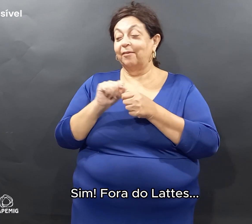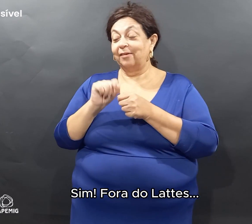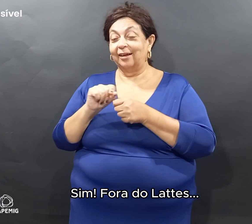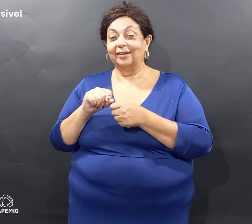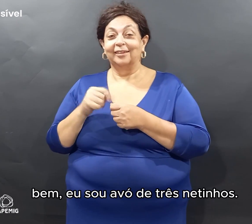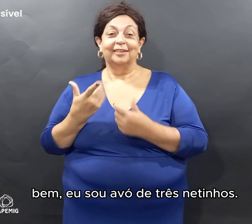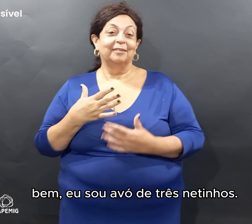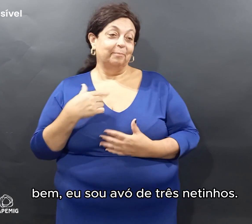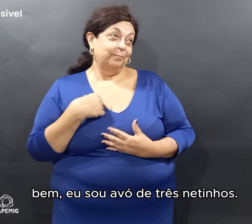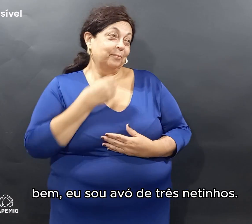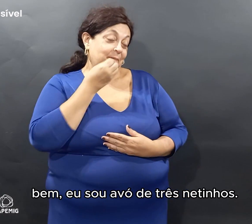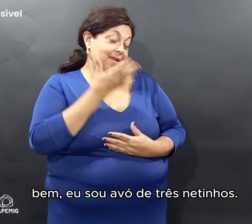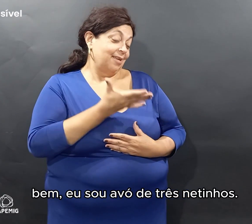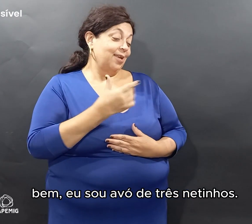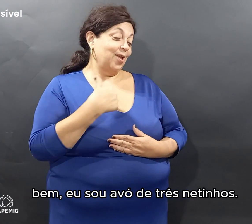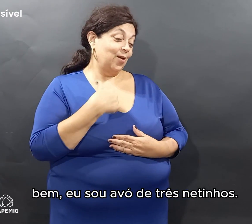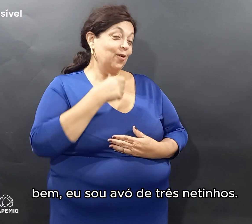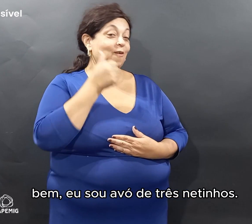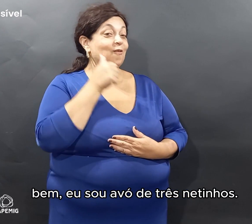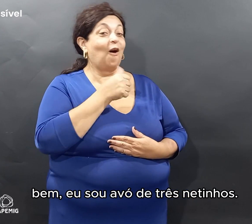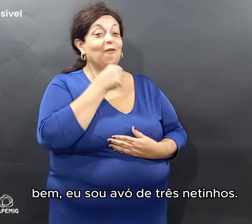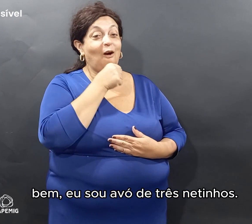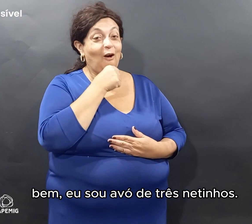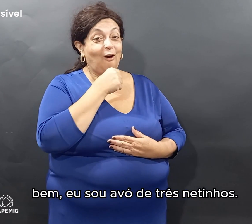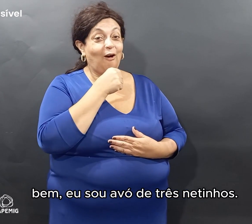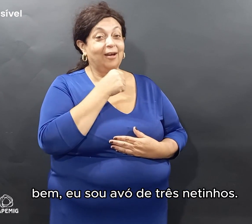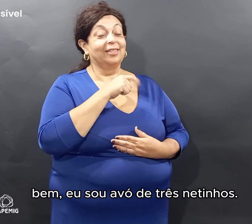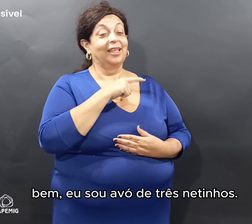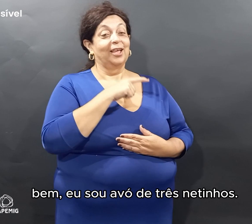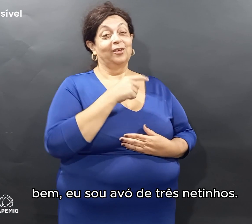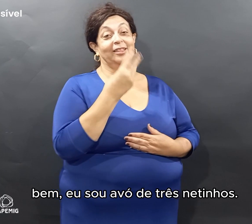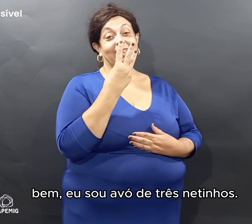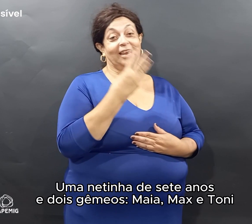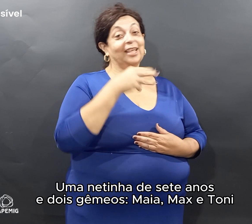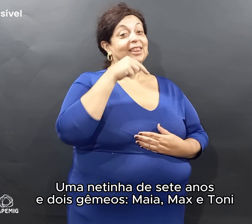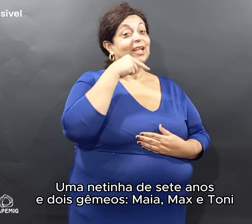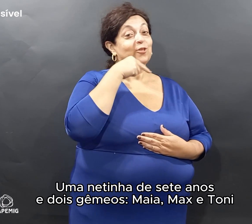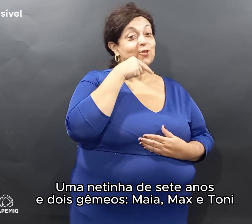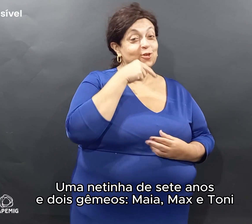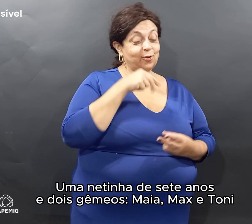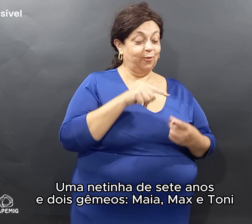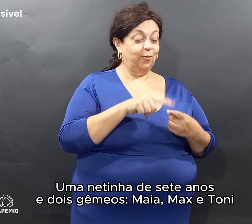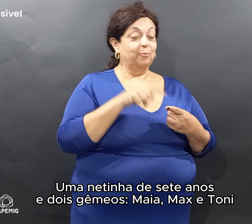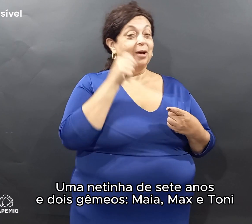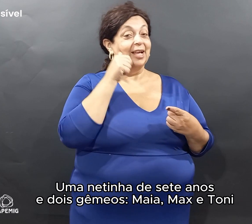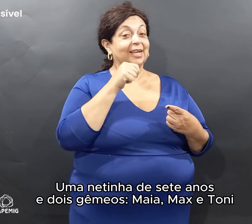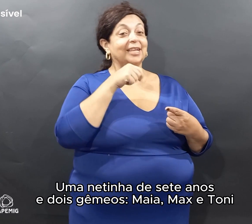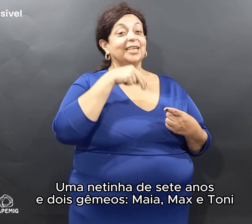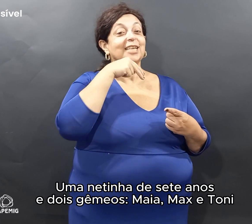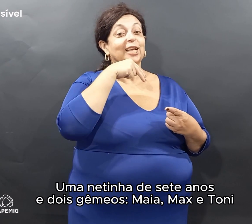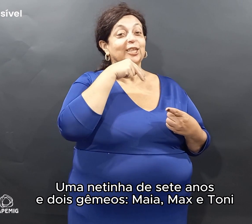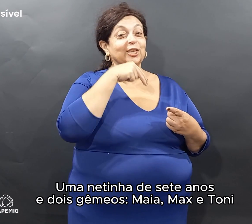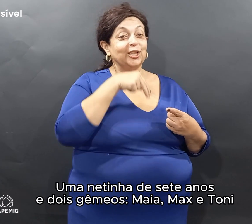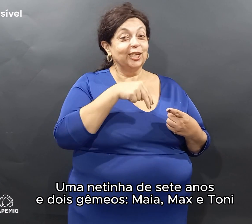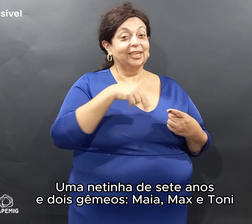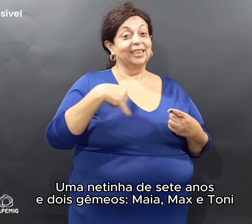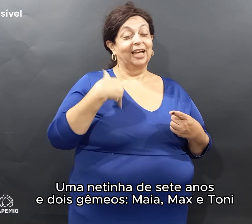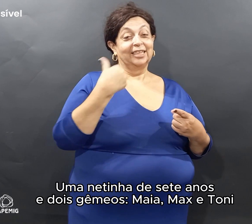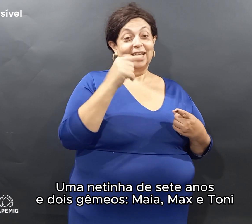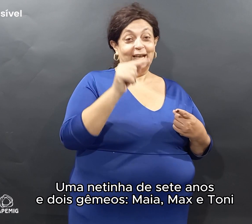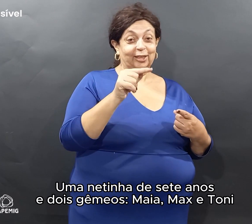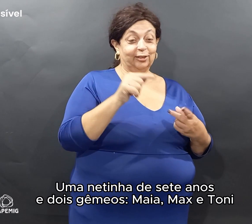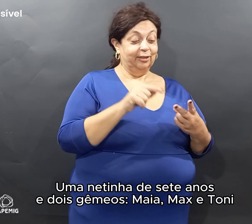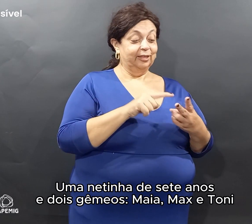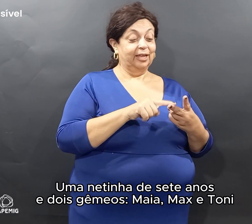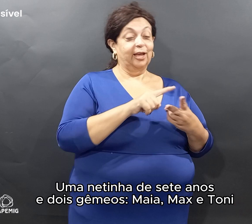do Lattes, bem, eu sou a avó de 3 netinhos, uma netinha de 7 anos e